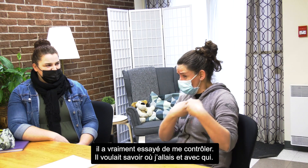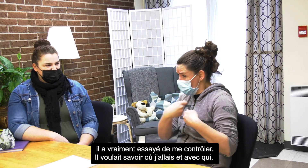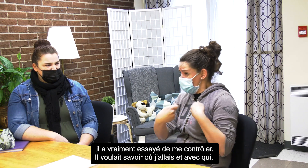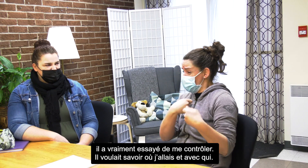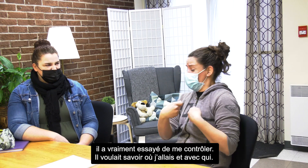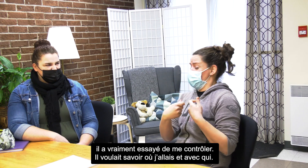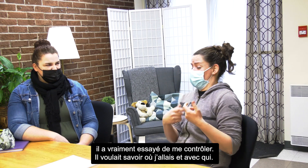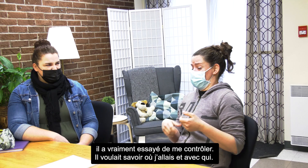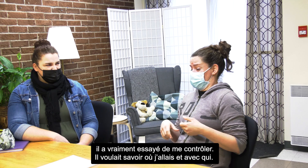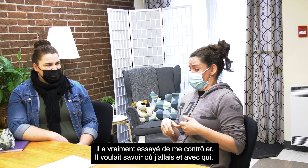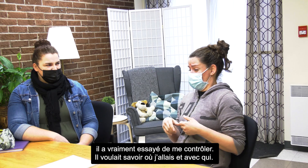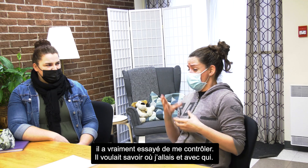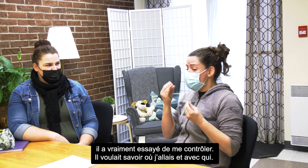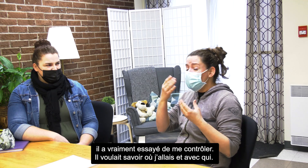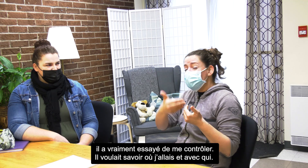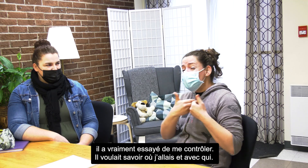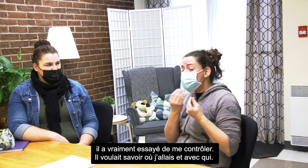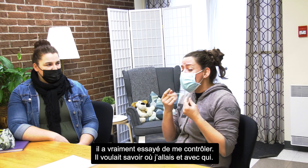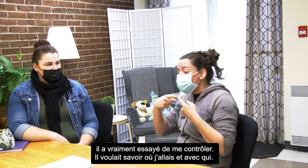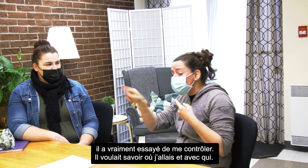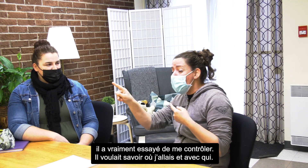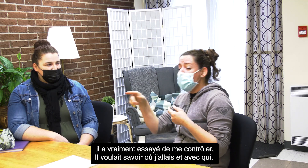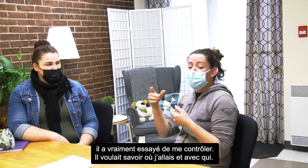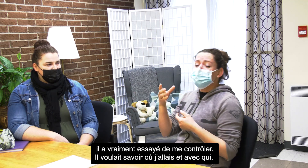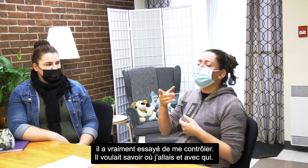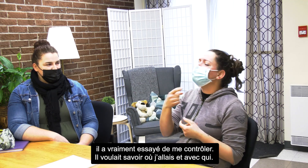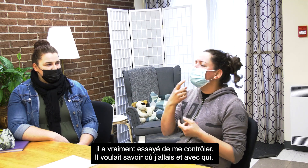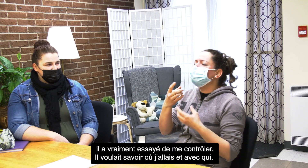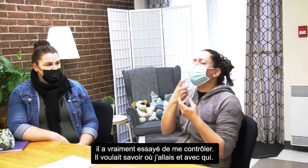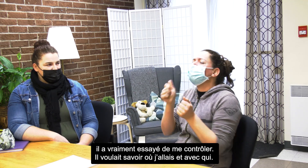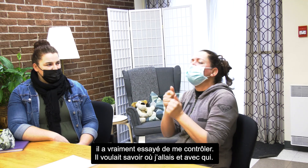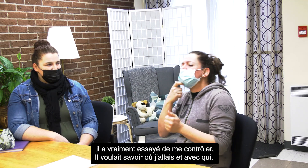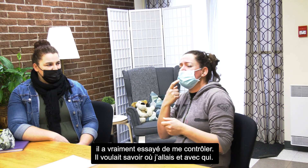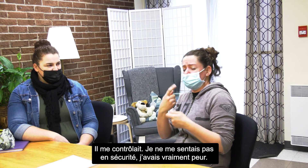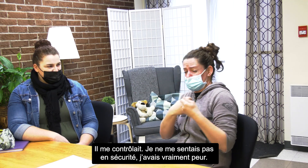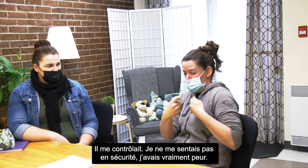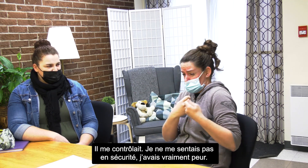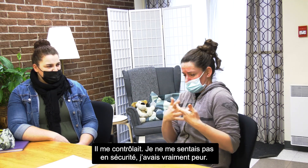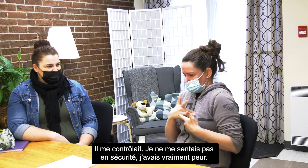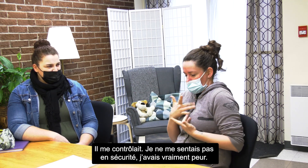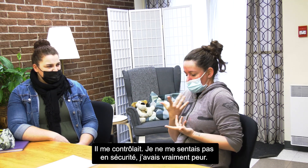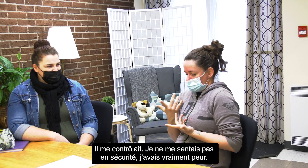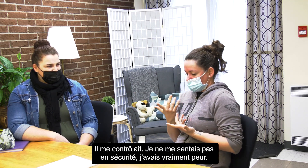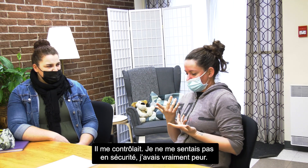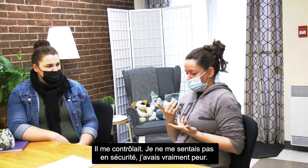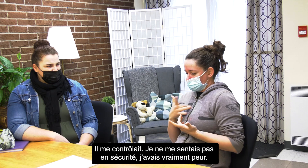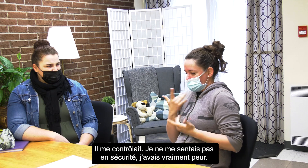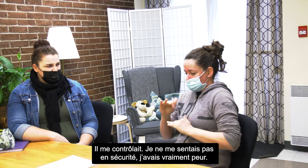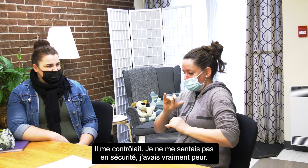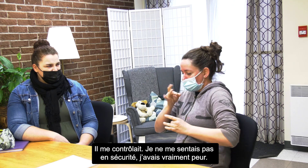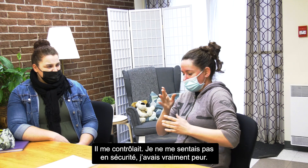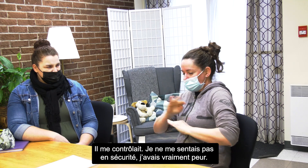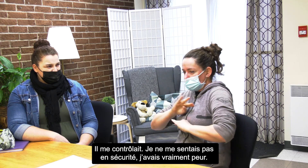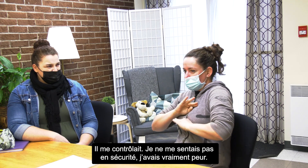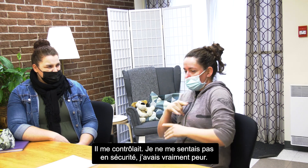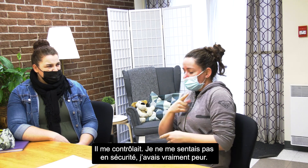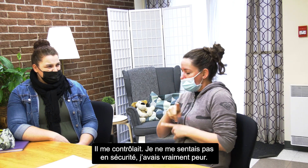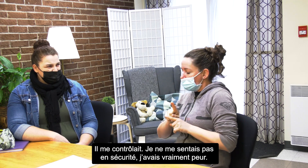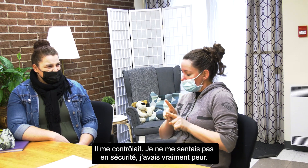Oh, il va essayer de me contrôler, il va me demander où je vais aller, il va me demander avec qui je vais partir. Je